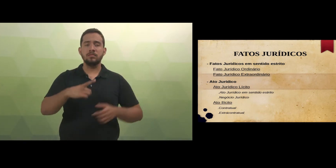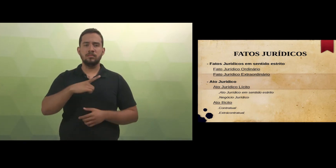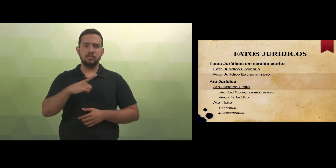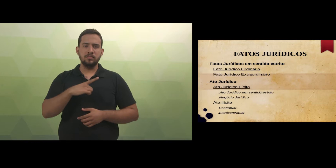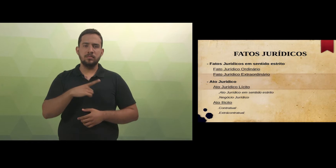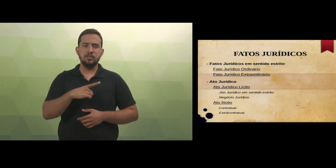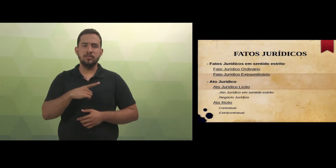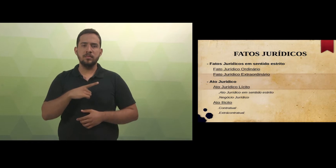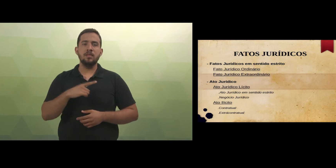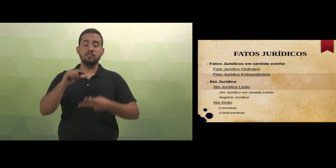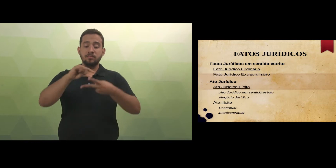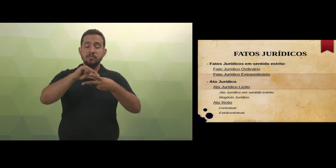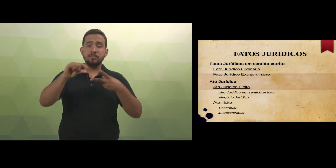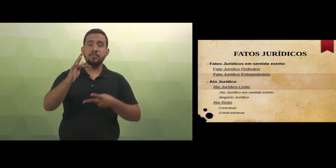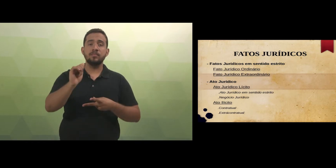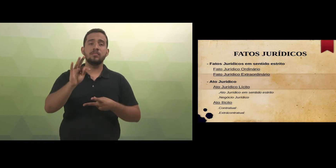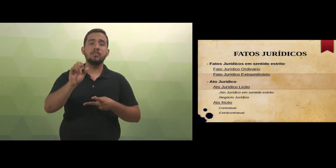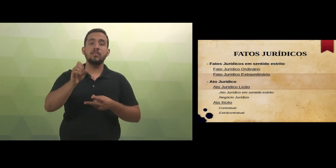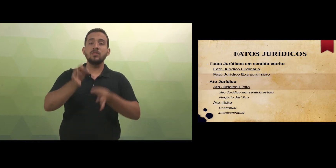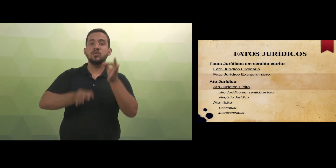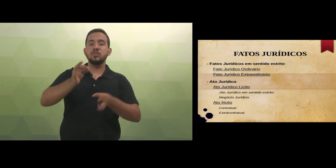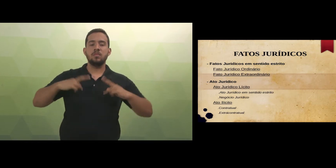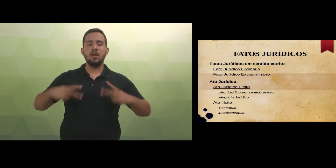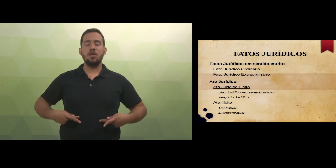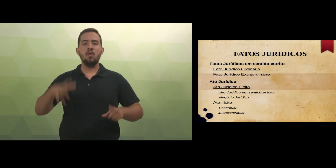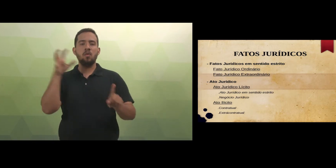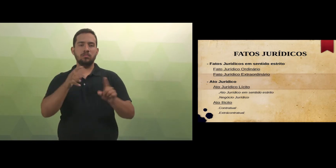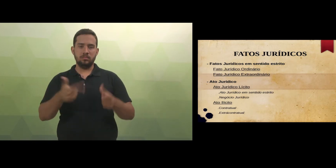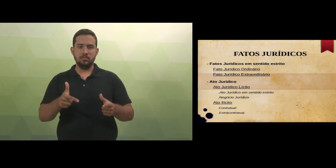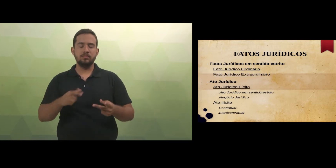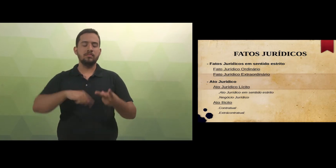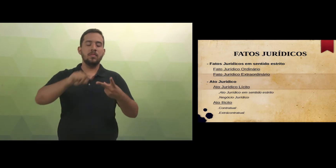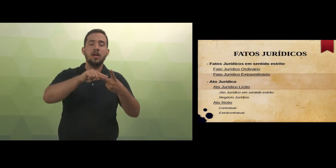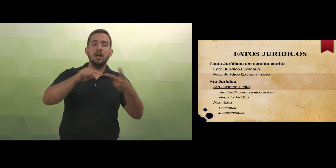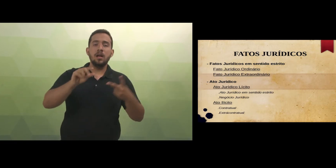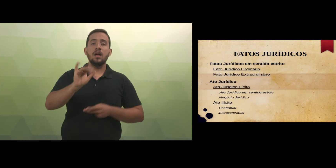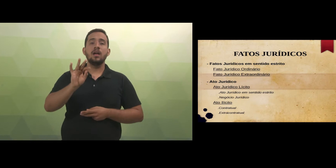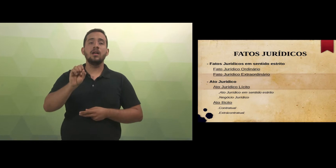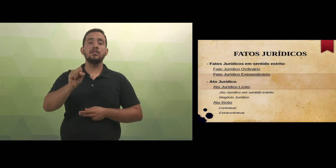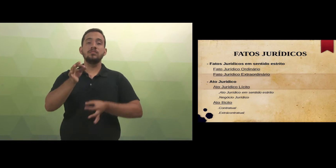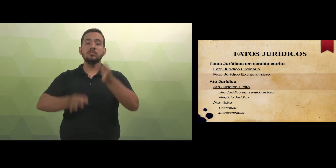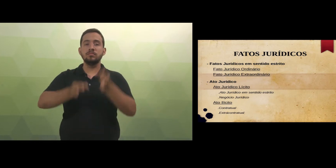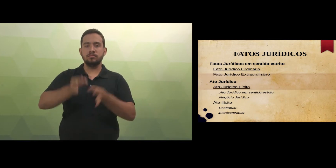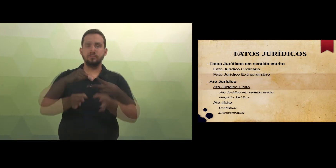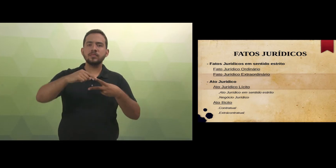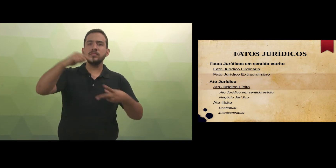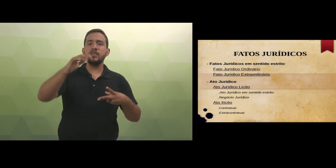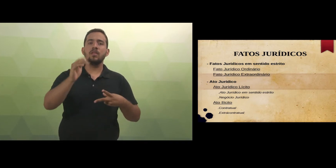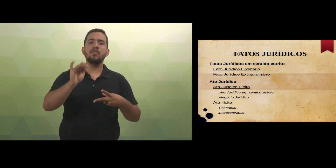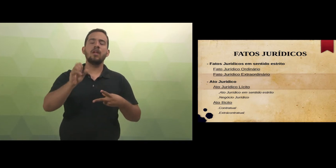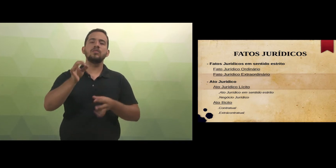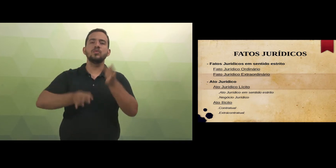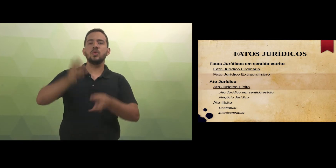sentido estrito e em ato jurídico. O fato jurídico em sentido estrito se divide em fato jurídico